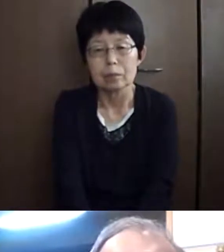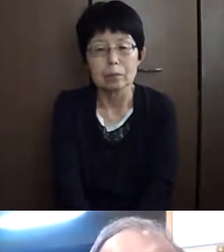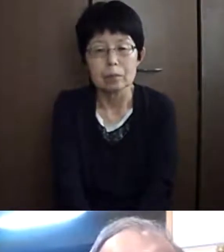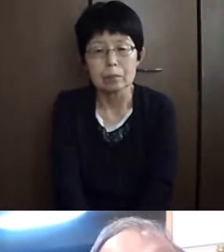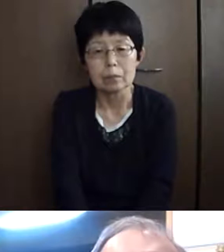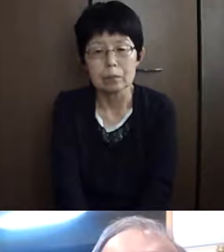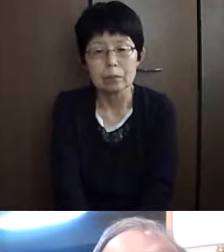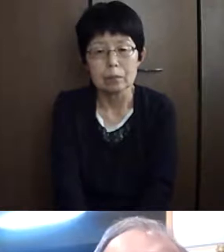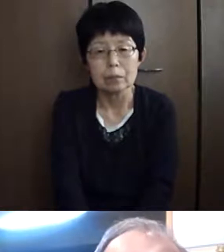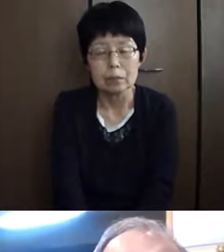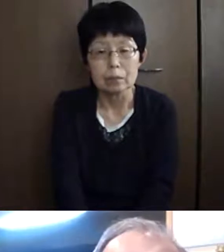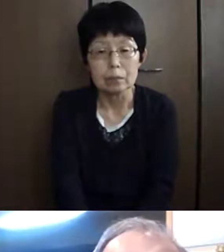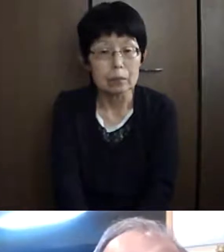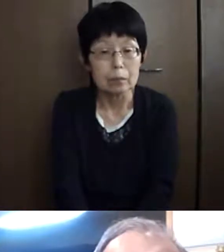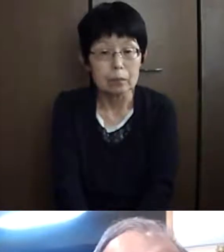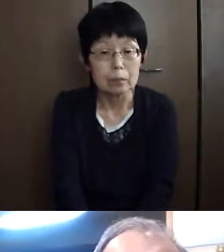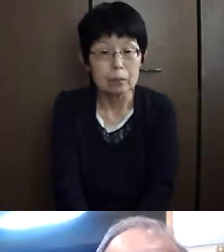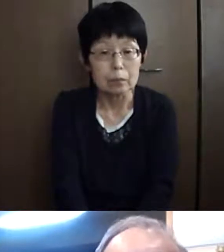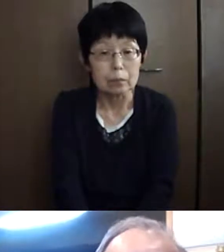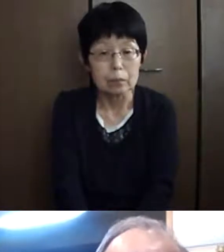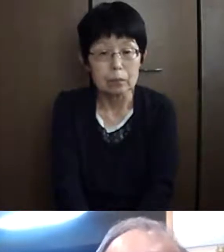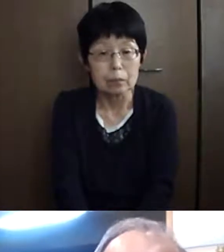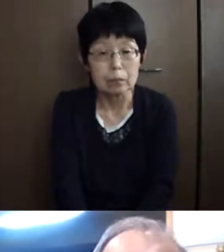タケさんから払ってないですよ。